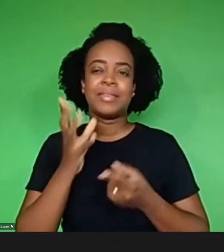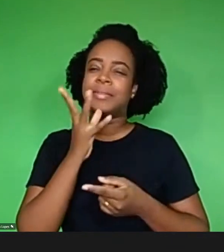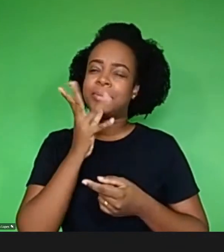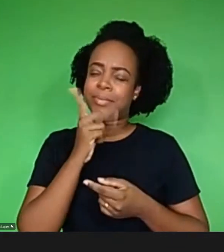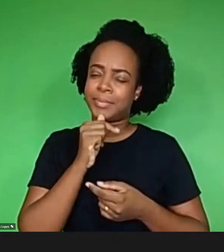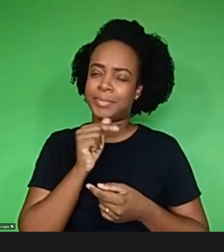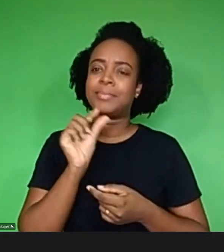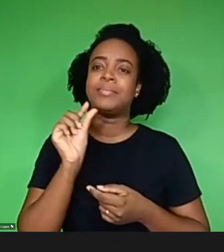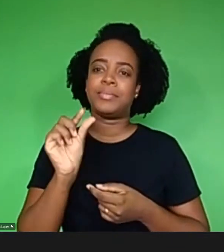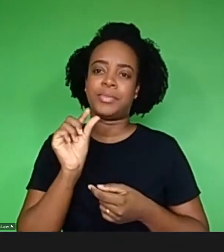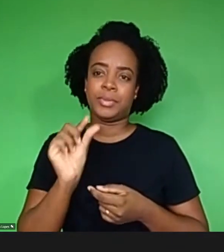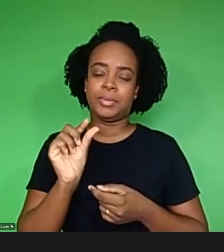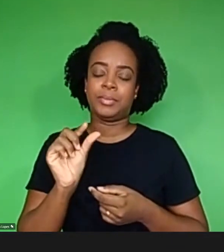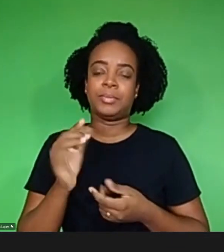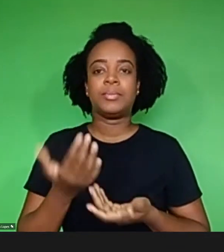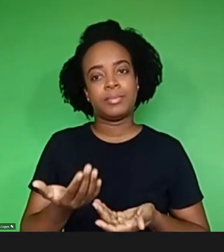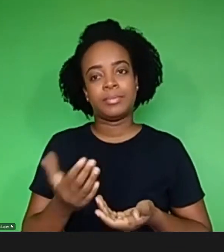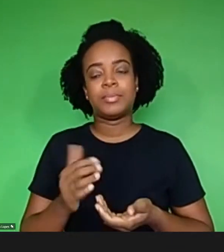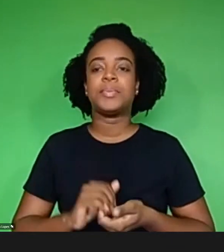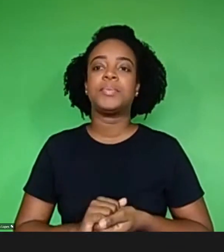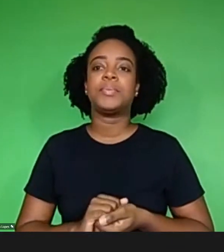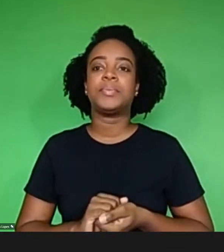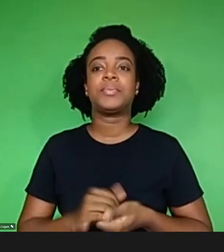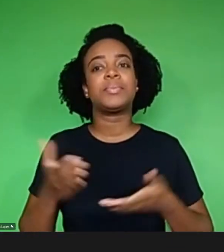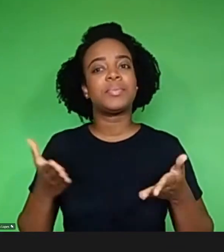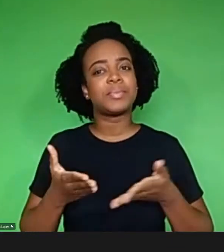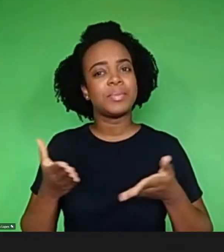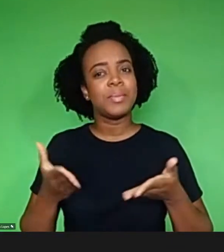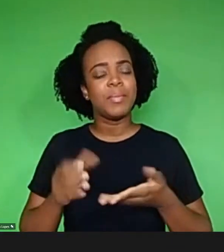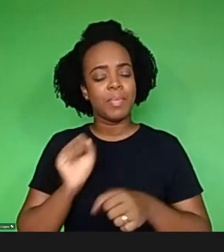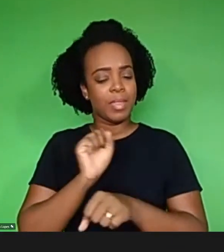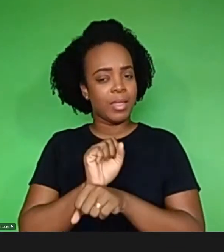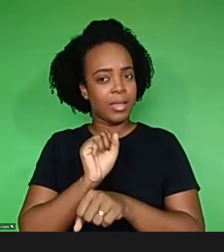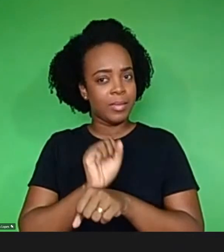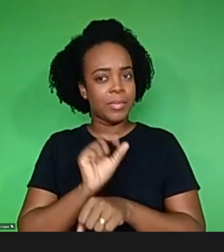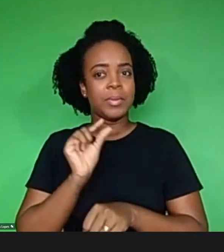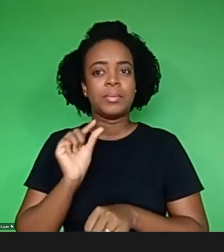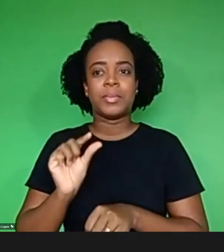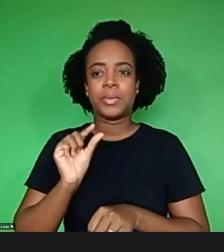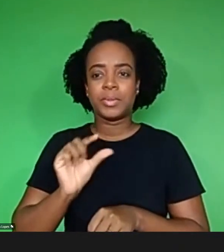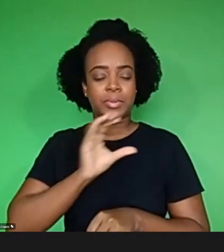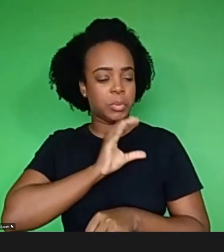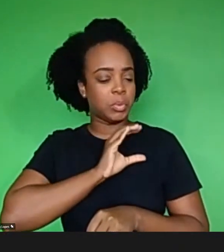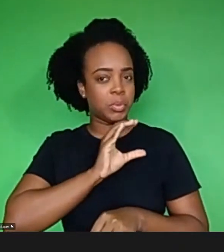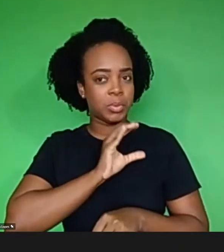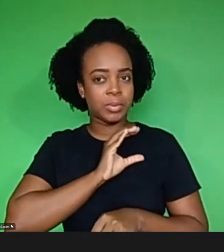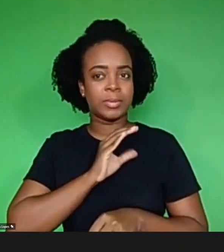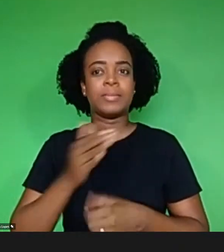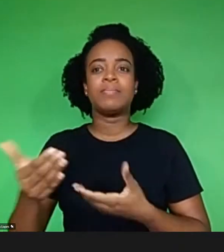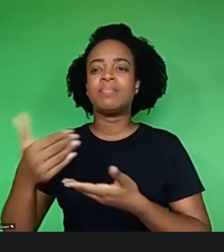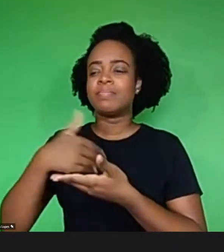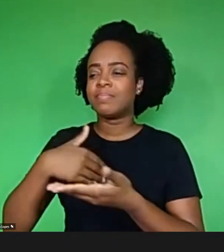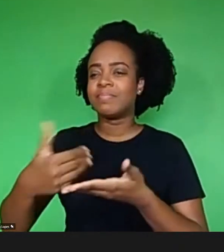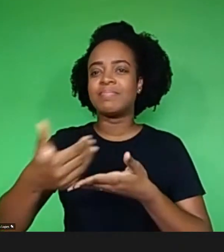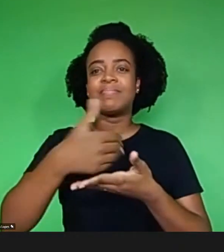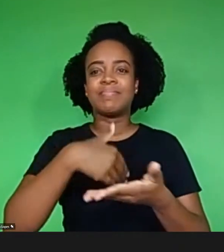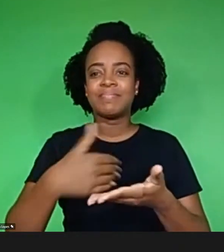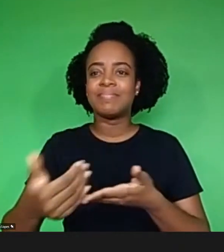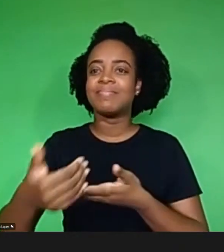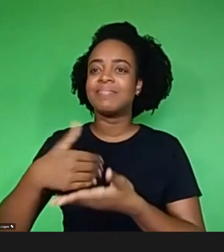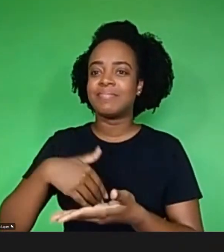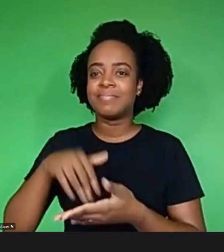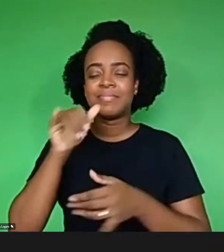tá? Vamos dar um tempinho para os colegas que ainda não chegaram, vão entrando, vão avisando